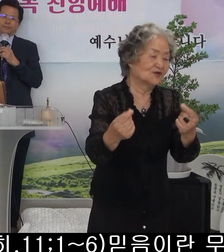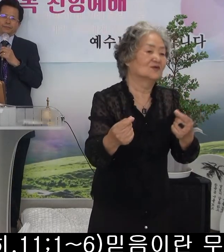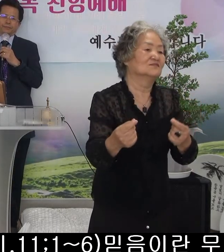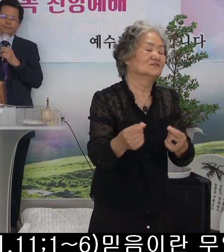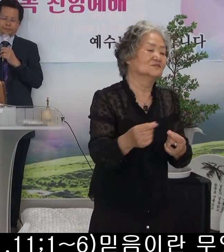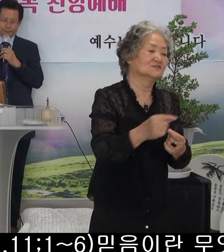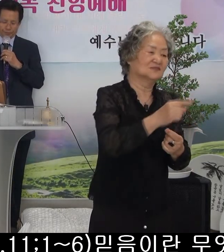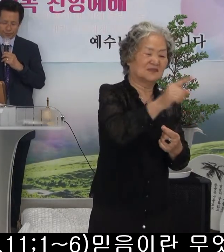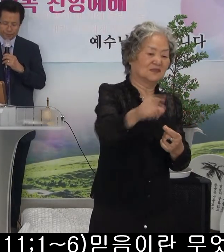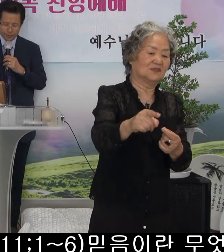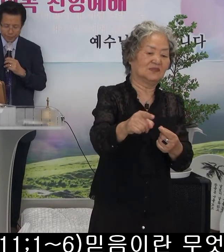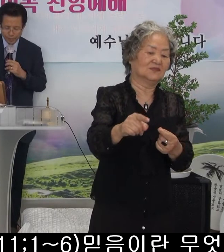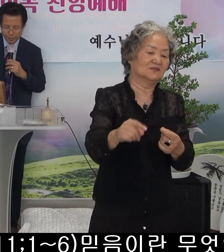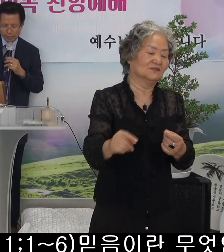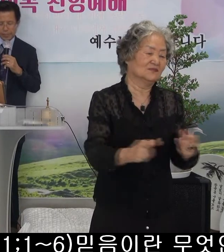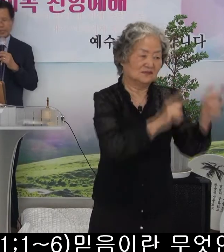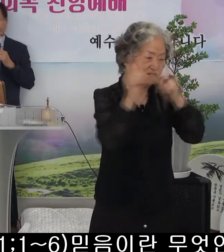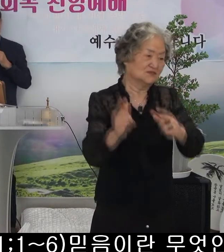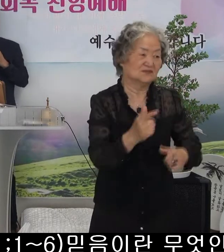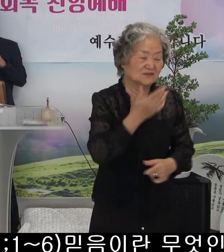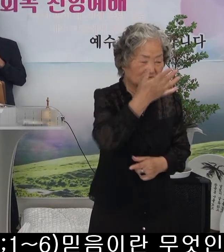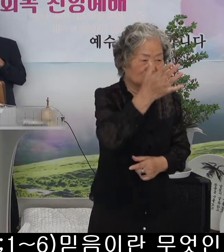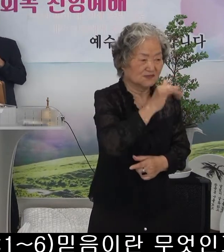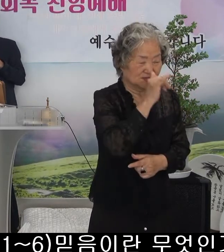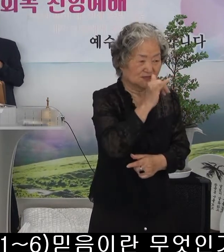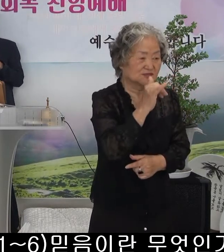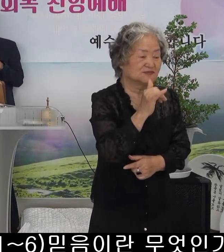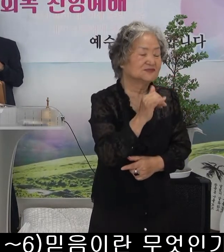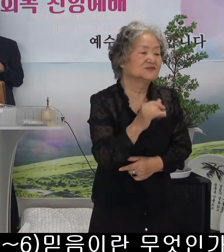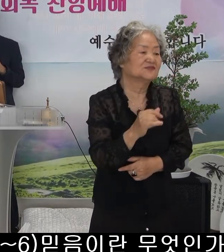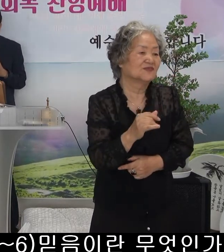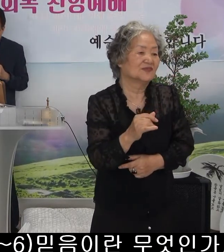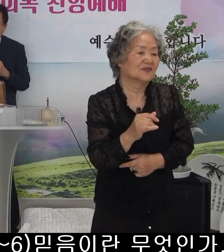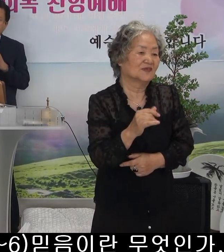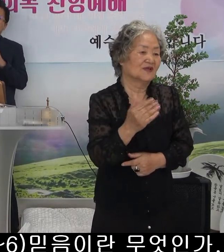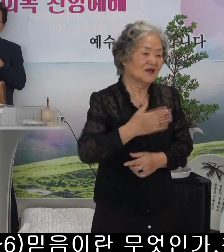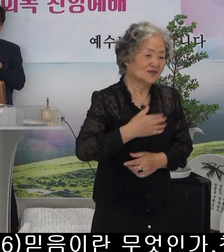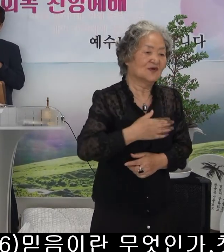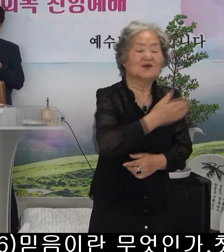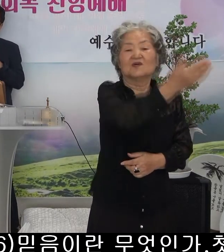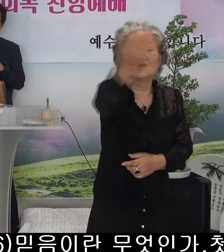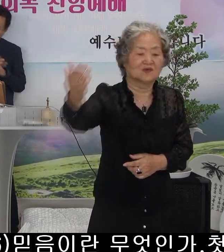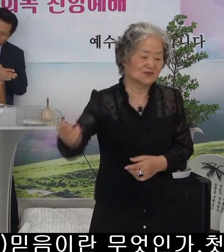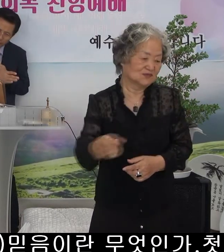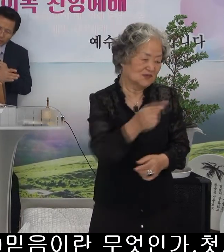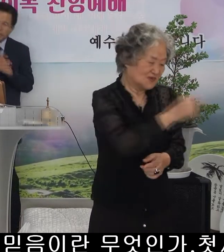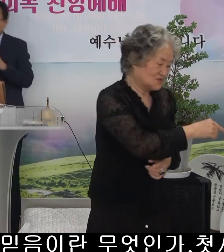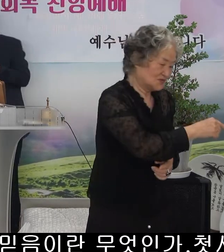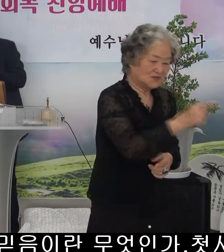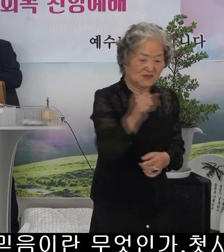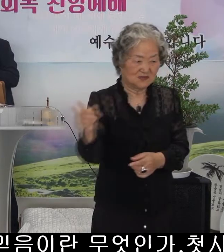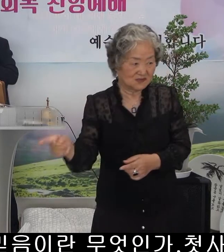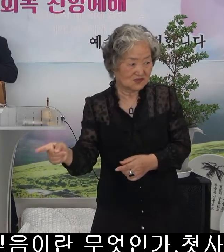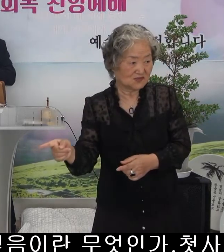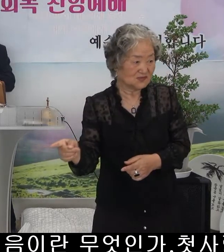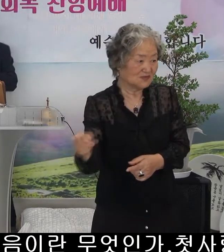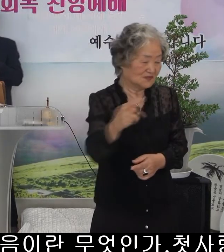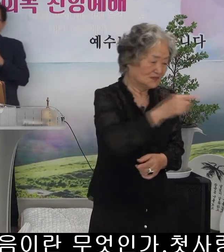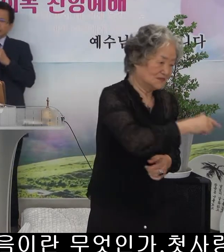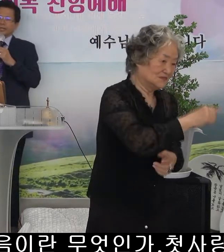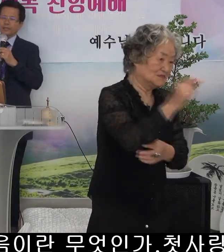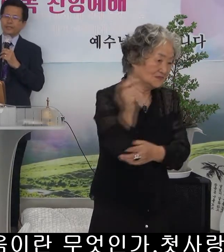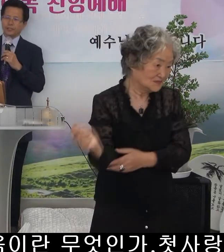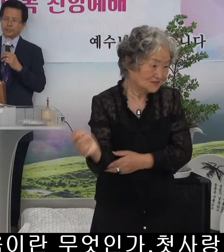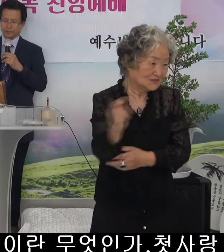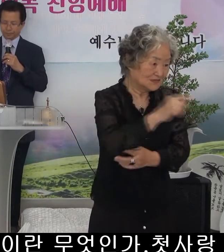얘기예요. 이렇게 사람은, 저와 여러분들은 이 두 길에서 살아가고 있어요. 이리 갈까 저리 갈까